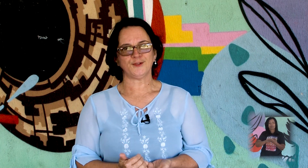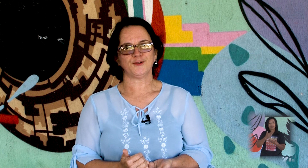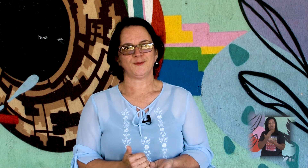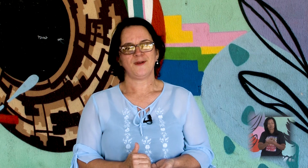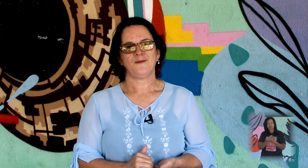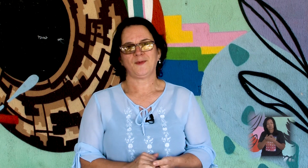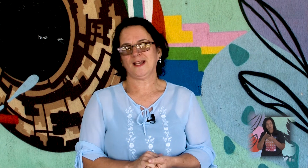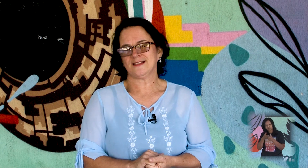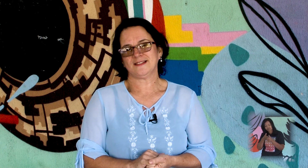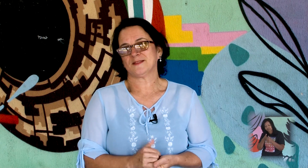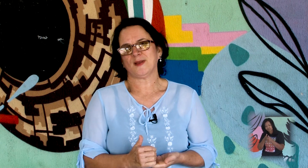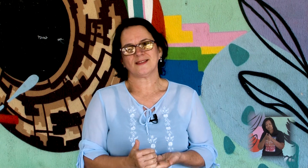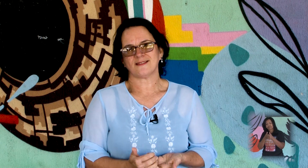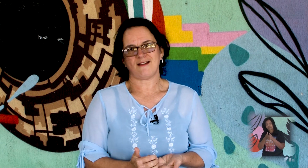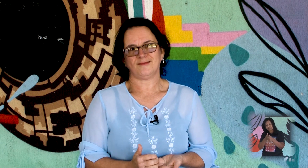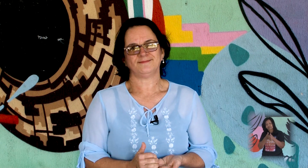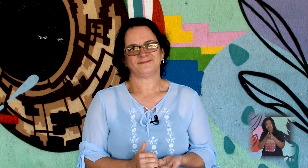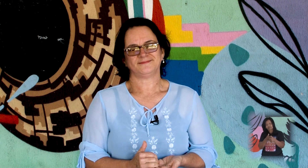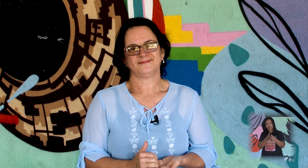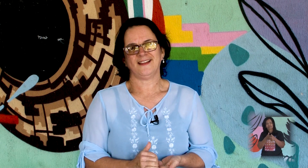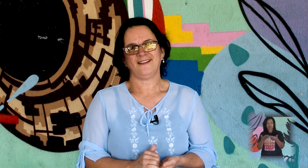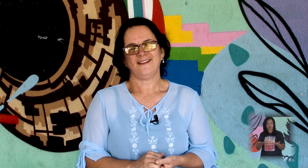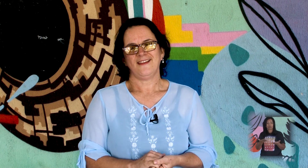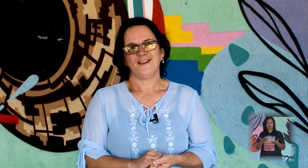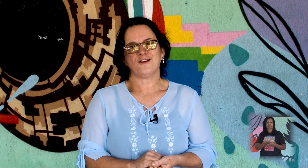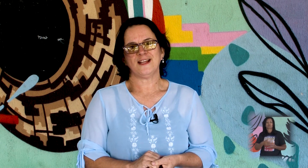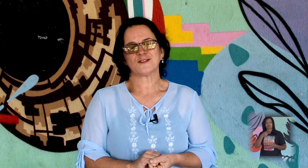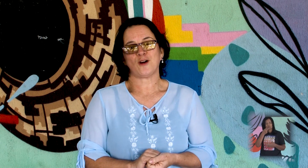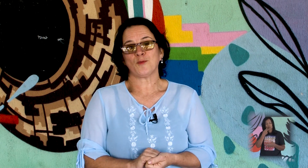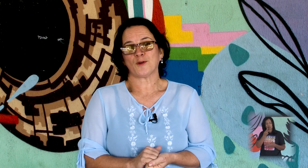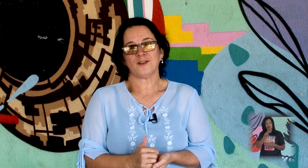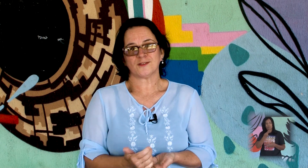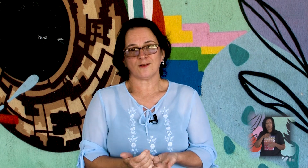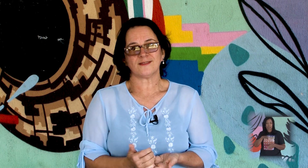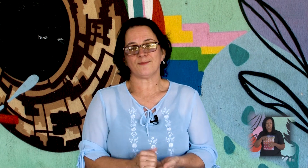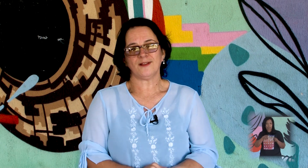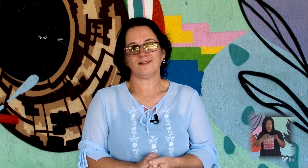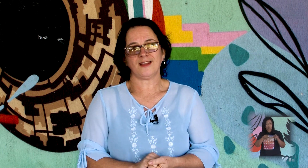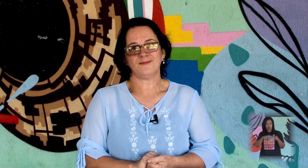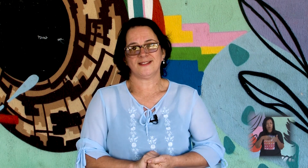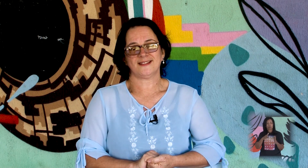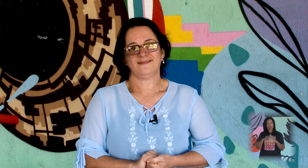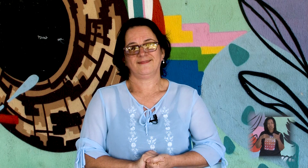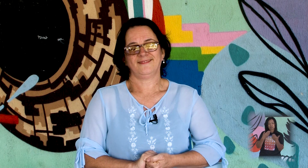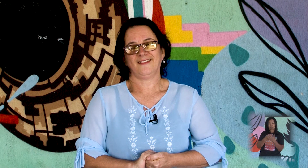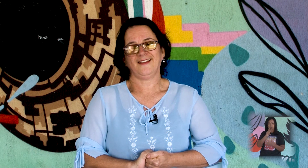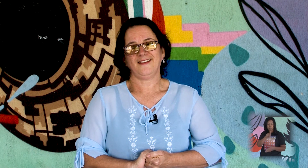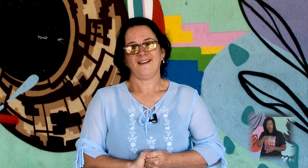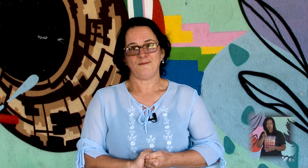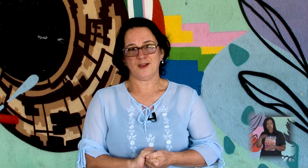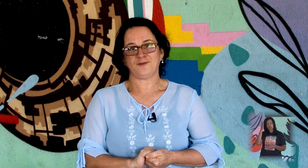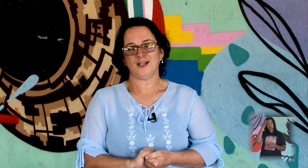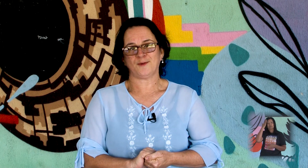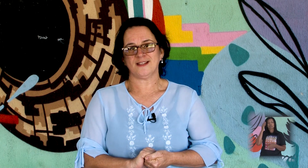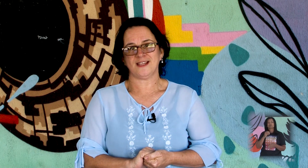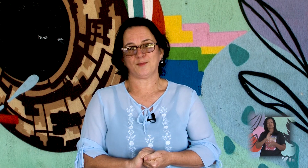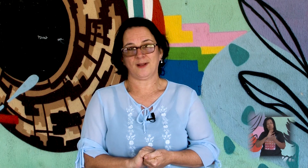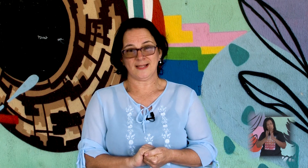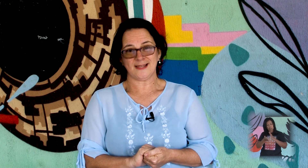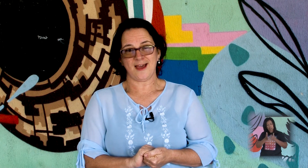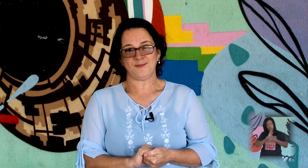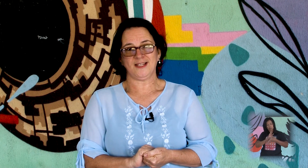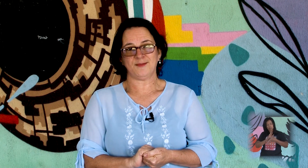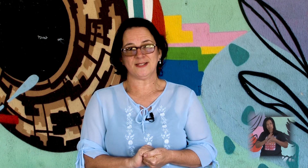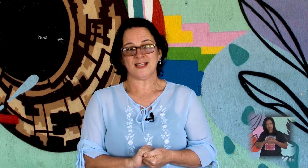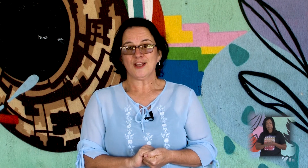o surdo para ele se expressar, né? Igual na escola, o professor sabendo Libras, né? A minha filha, por exemplo,